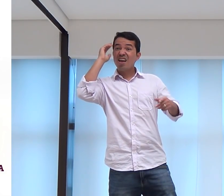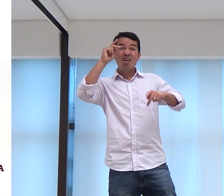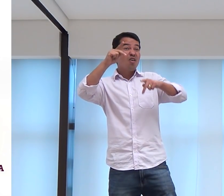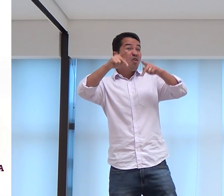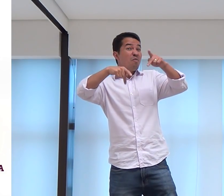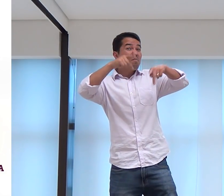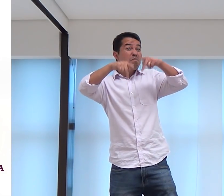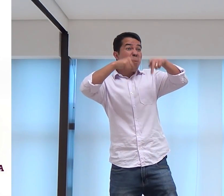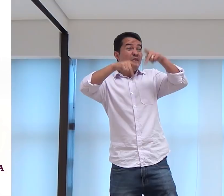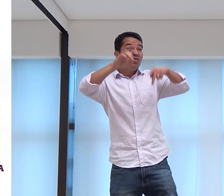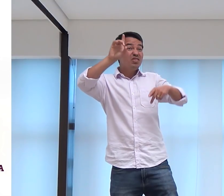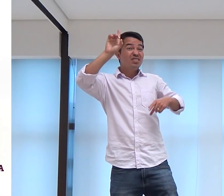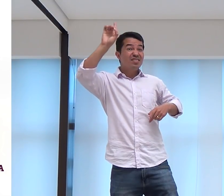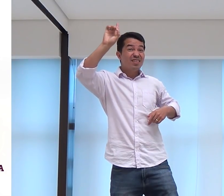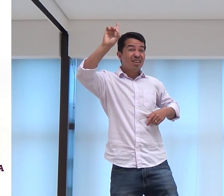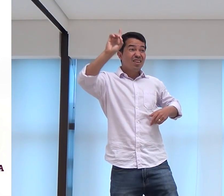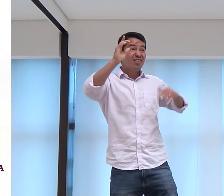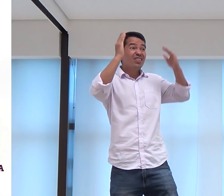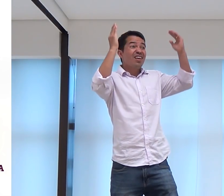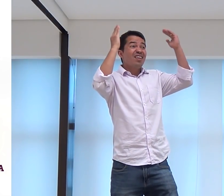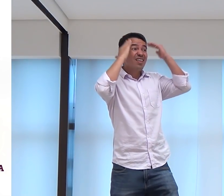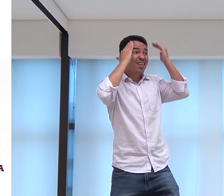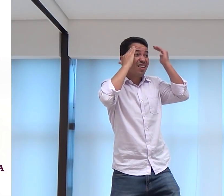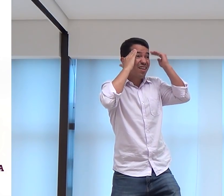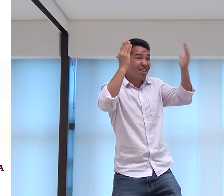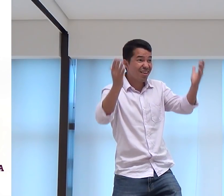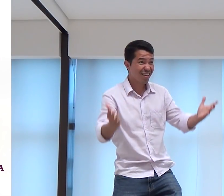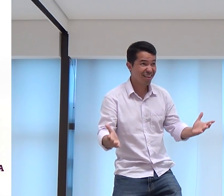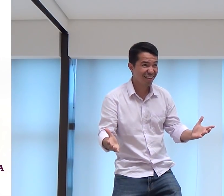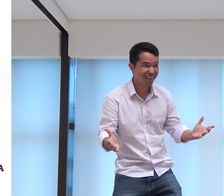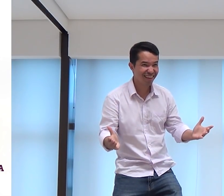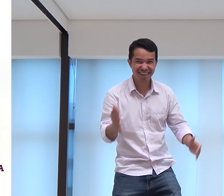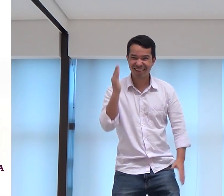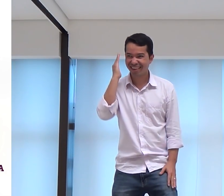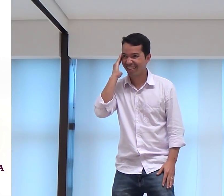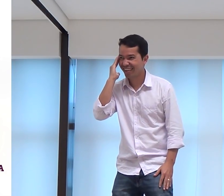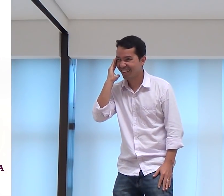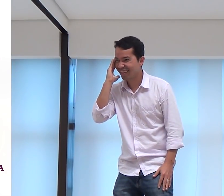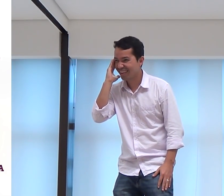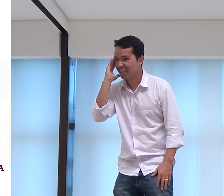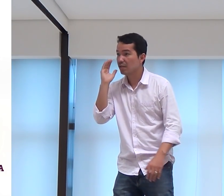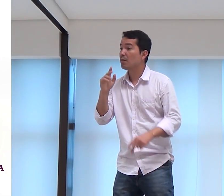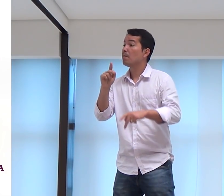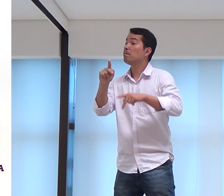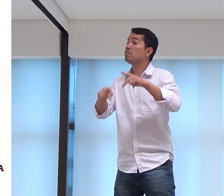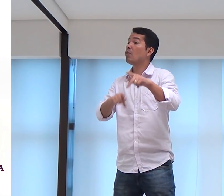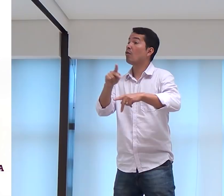ficar mais claro, você vai entender. Quando aparece a figura da mulher, é porque ela está representando o povo de Deus.